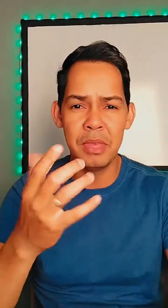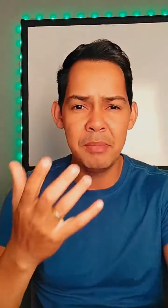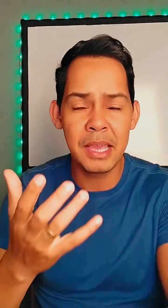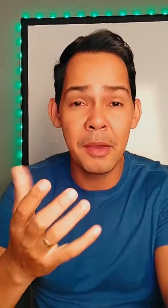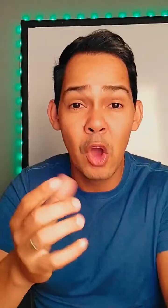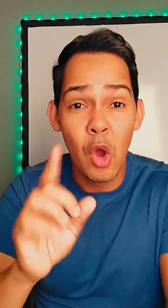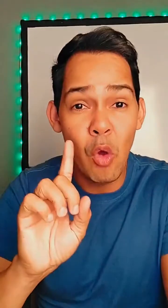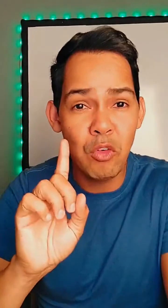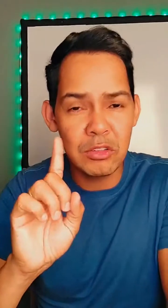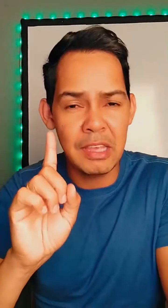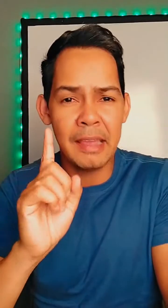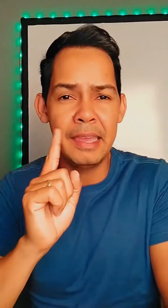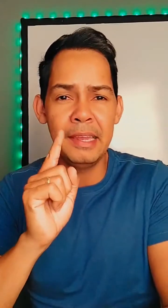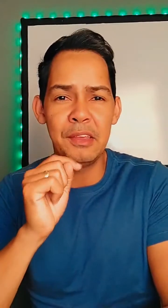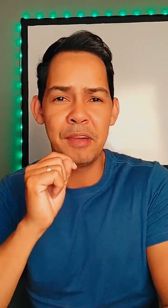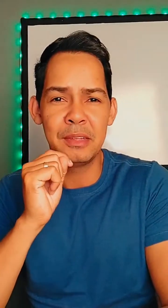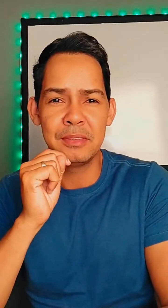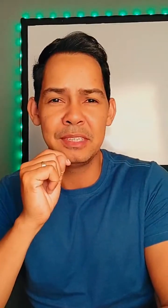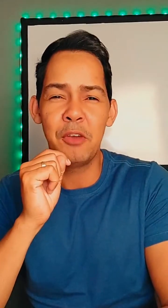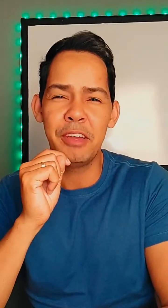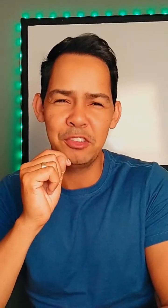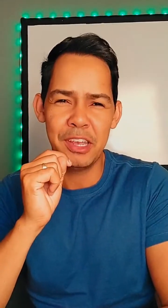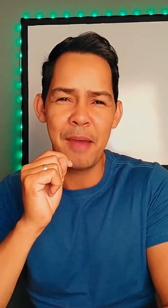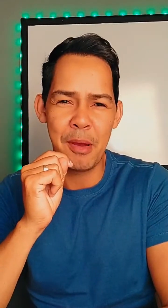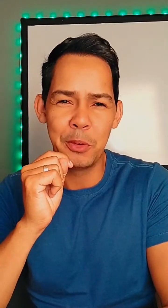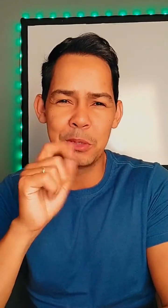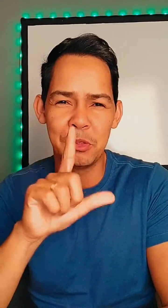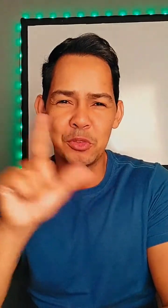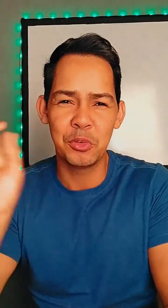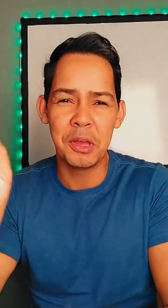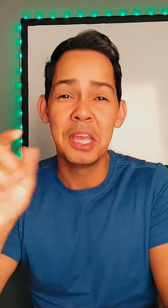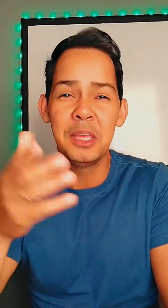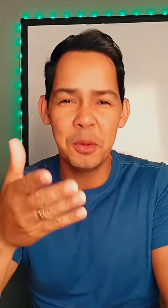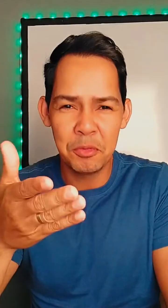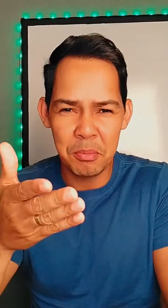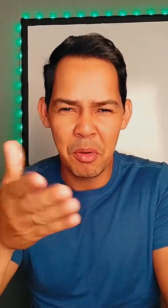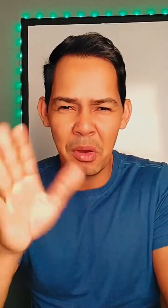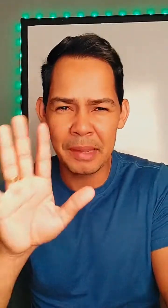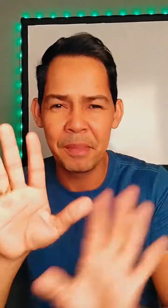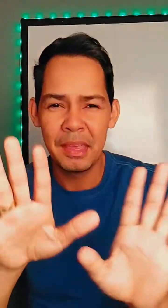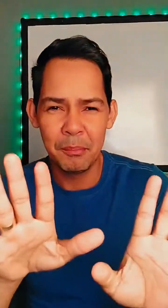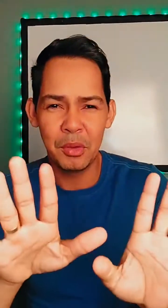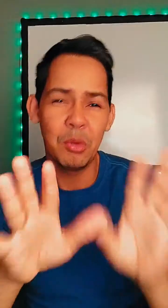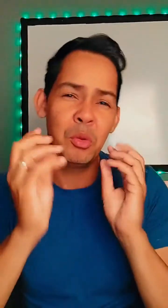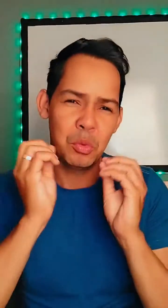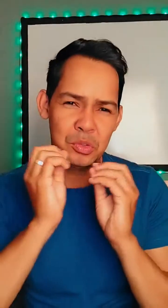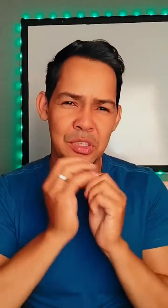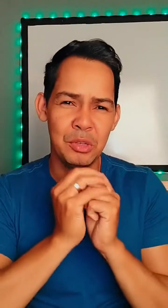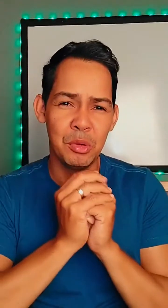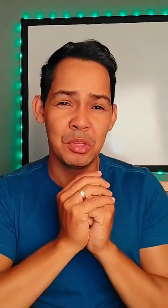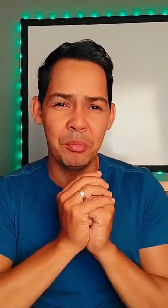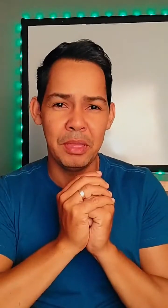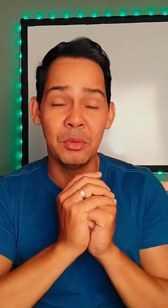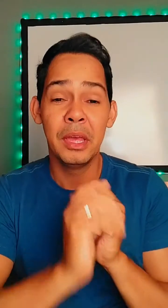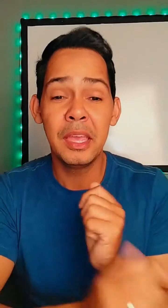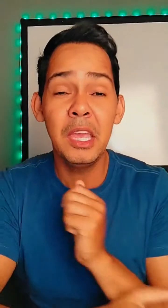mímica, ou você é aquele que fala assim, não, vai chegar uma outra pessoa e eu vou embora porque eu não consigo, eu tenho medo. Quem é